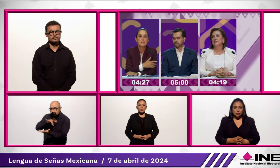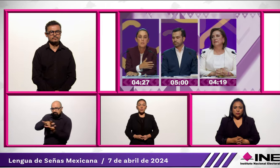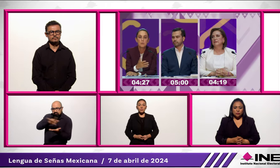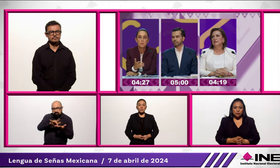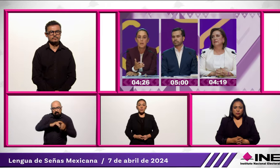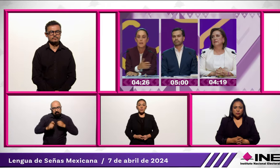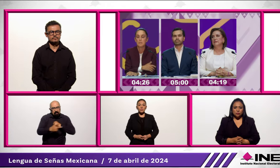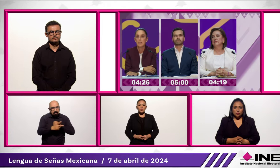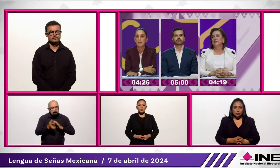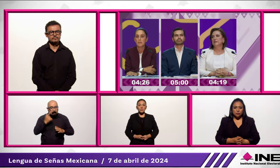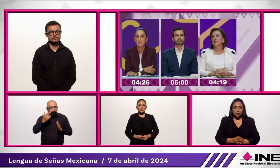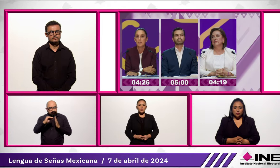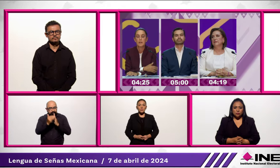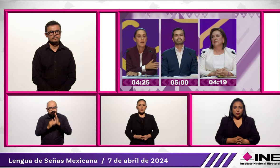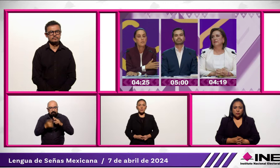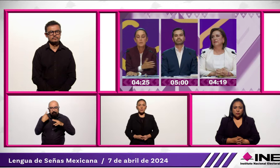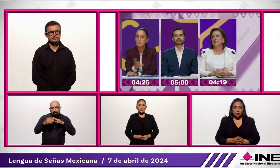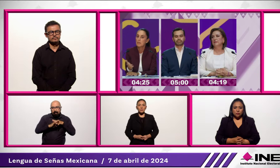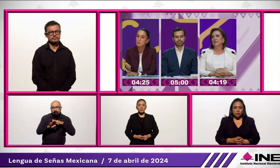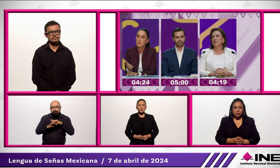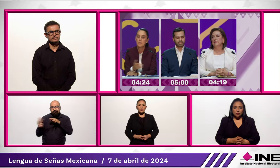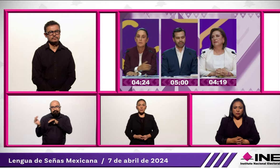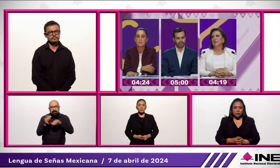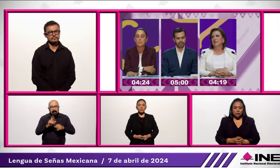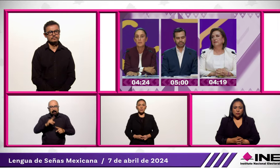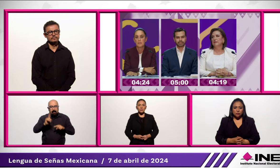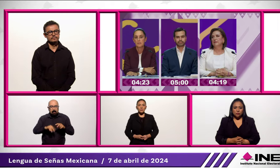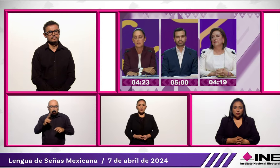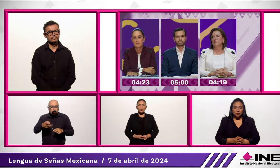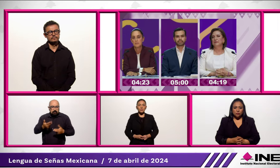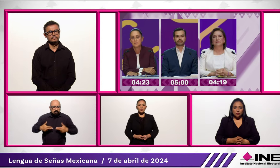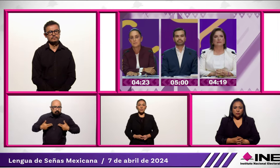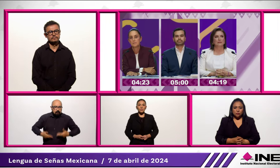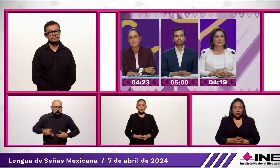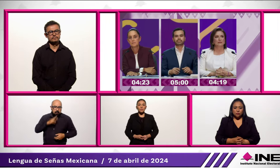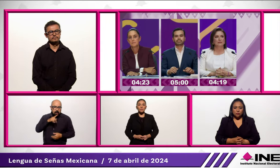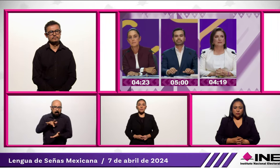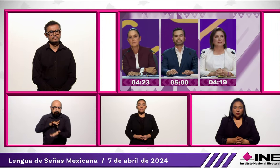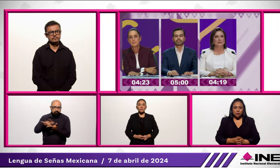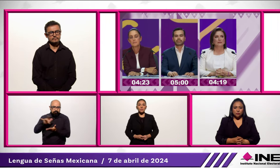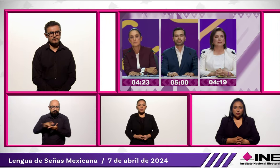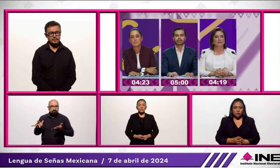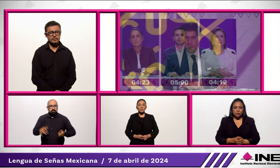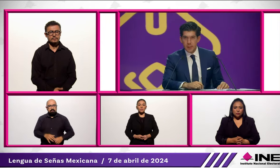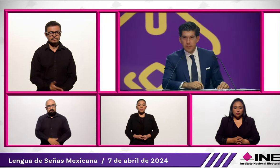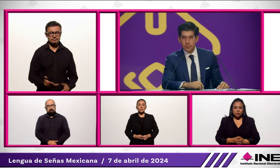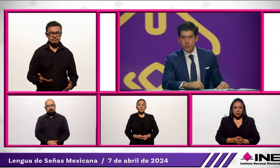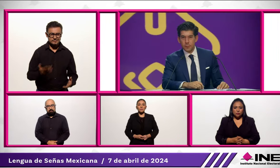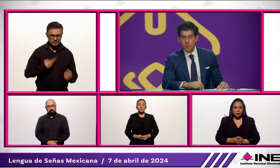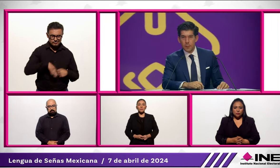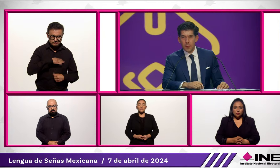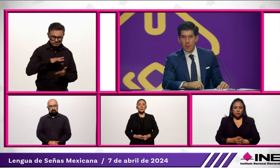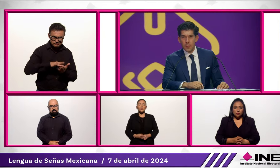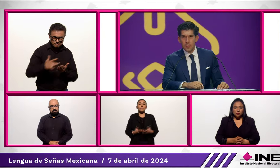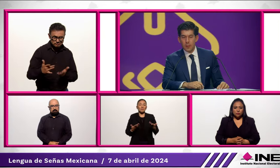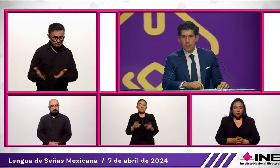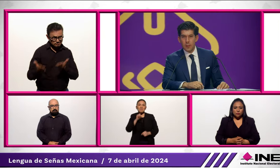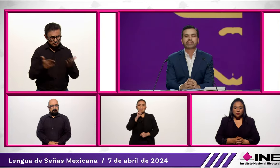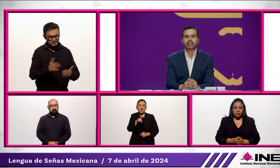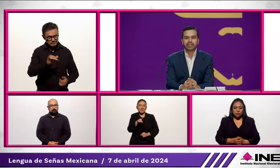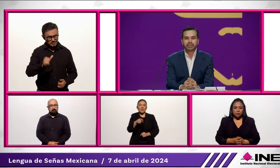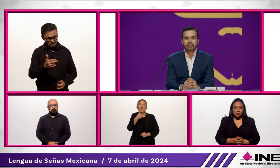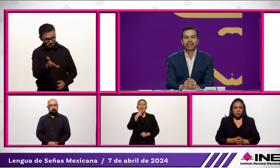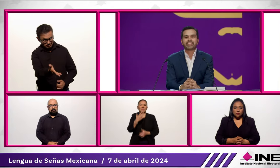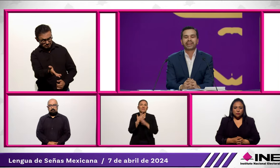y disminuya la migración. Eso es lo más humano que se puede hacer. Gracias, candidata Sheinbaum. Candidato Maynes. Como decía